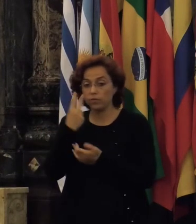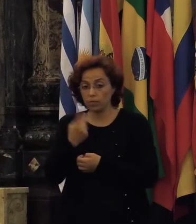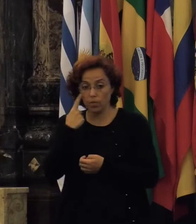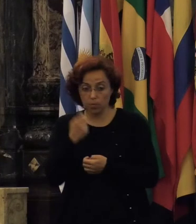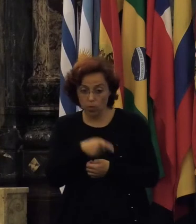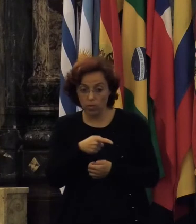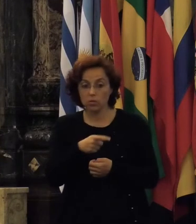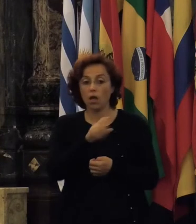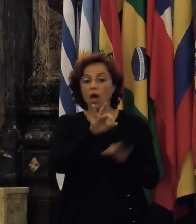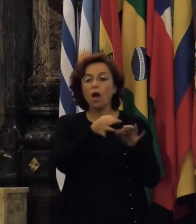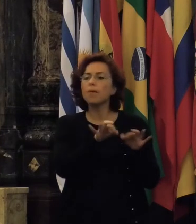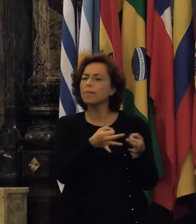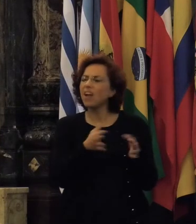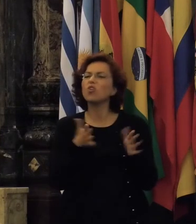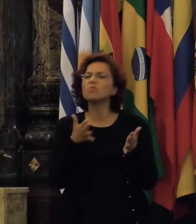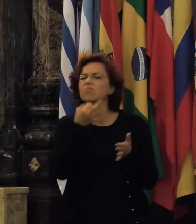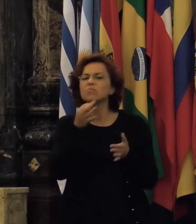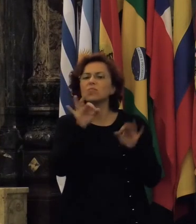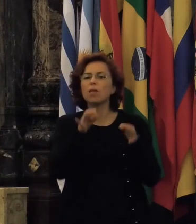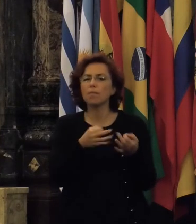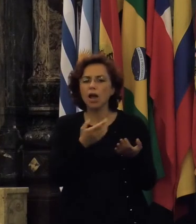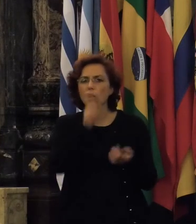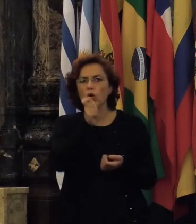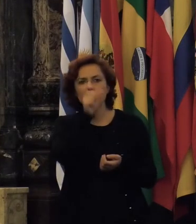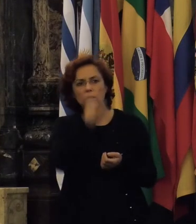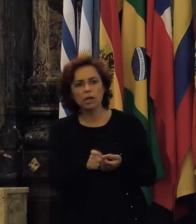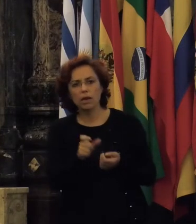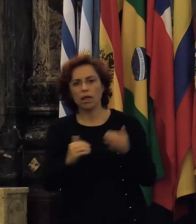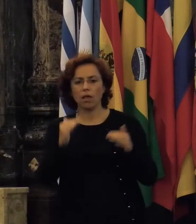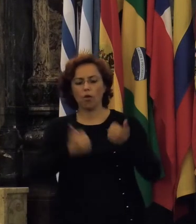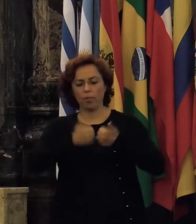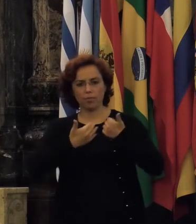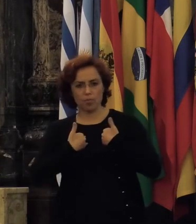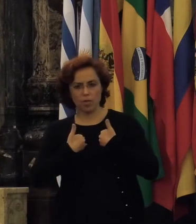que, bueno, y la figura del hermano, ¿y qué es el hermano? ¿Es solamente un rival? ¿Qué pasa?